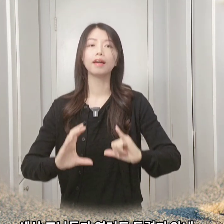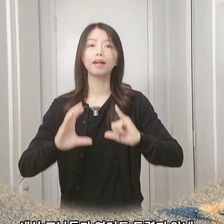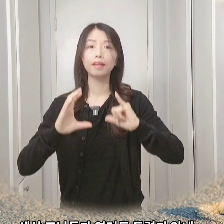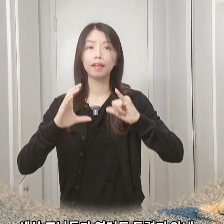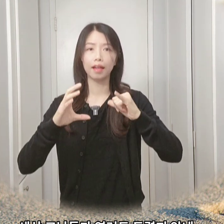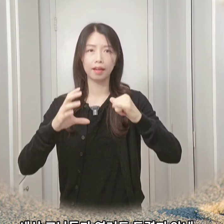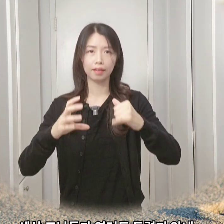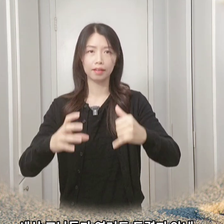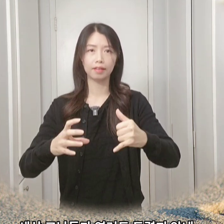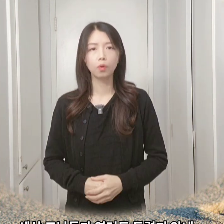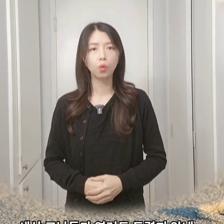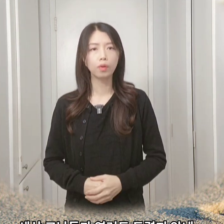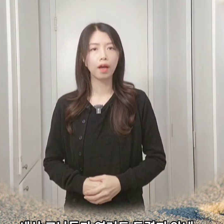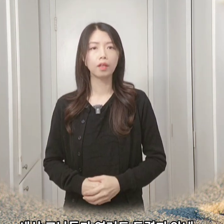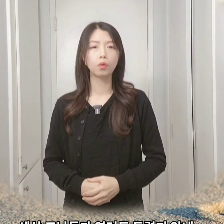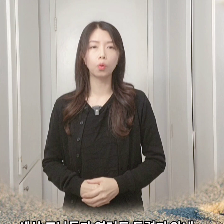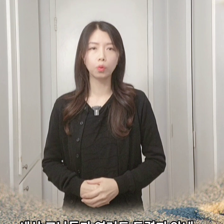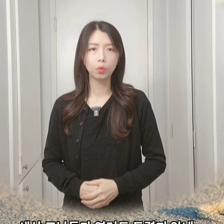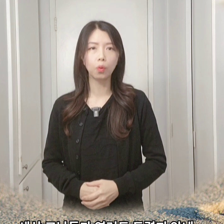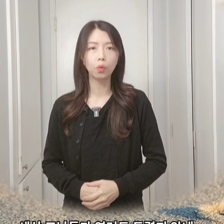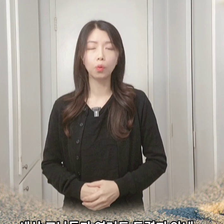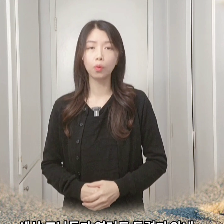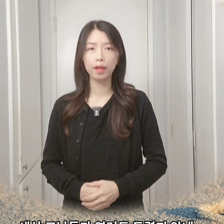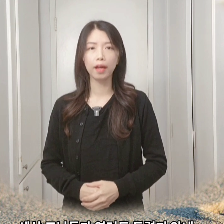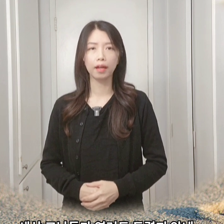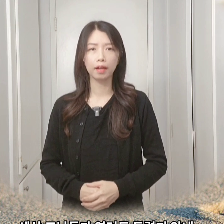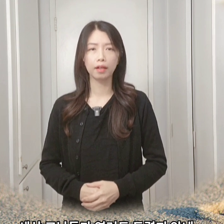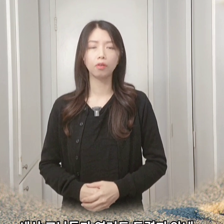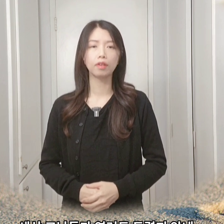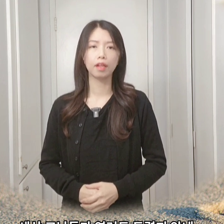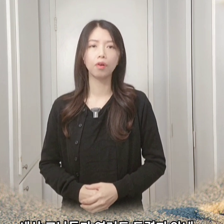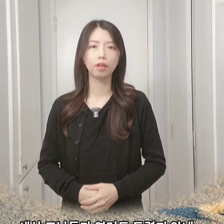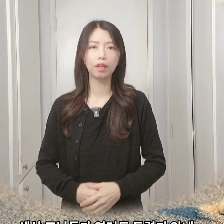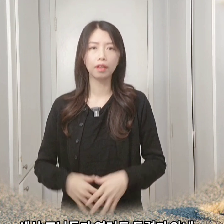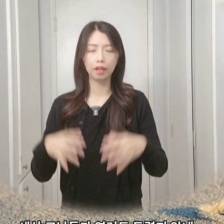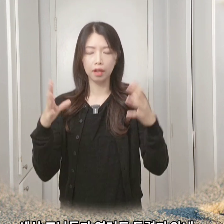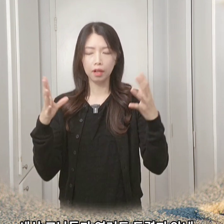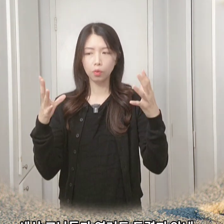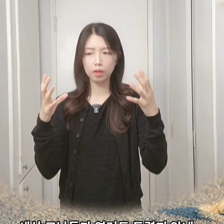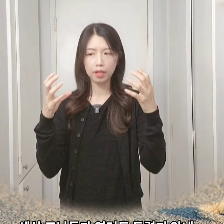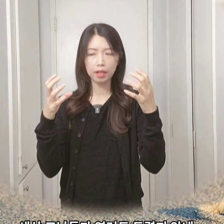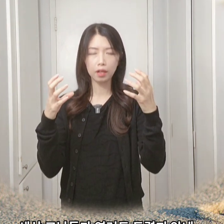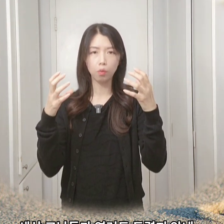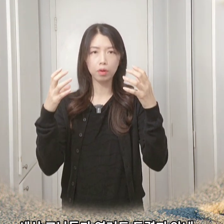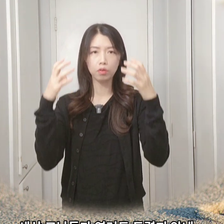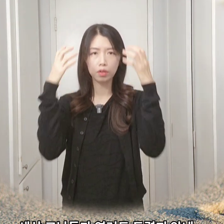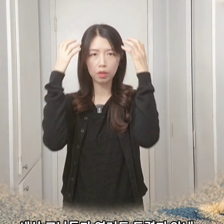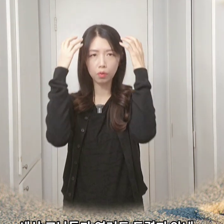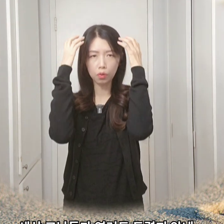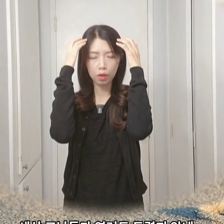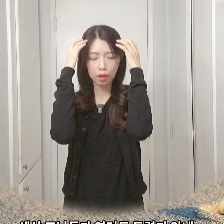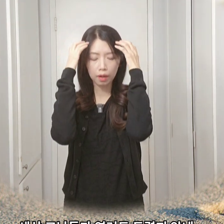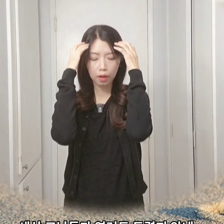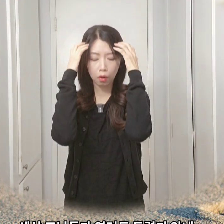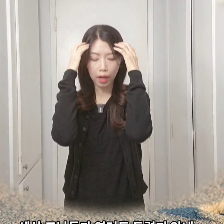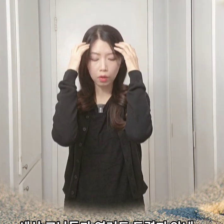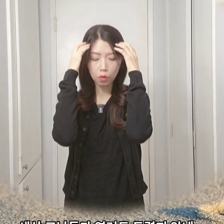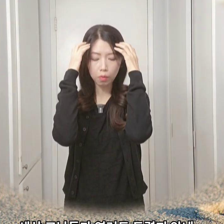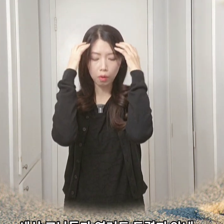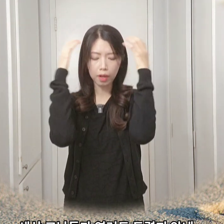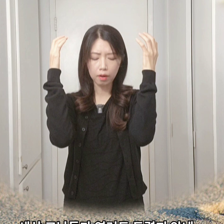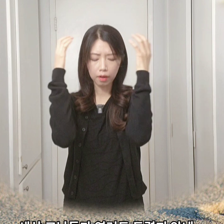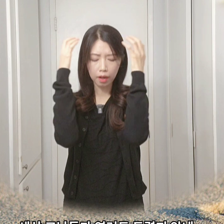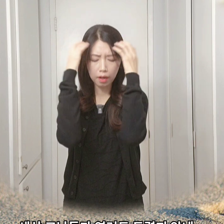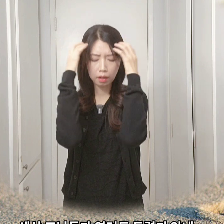됩니다. 세상. 고난, 고통, 고생 그런 뜻의 수어는 손을 살짝 이렇게 오므려 주시고